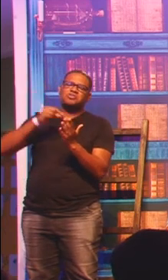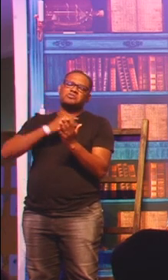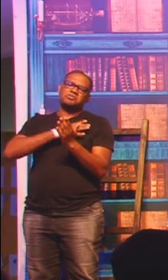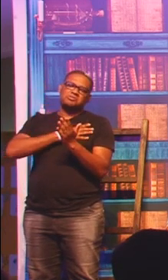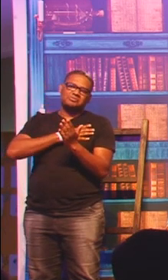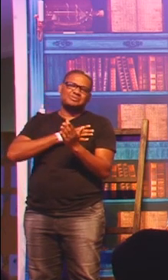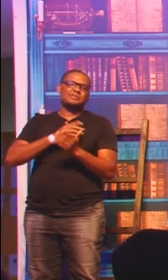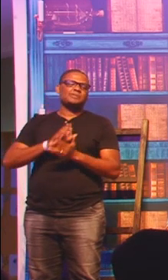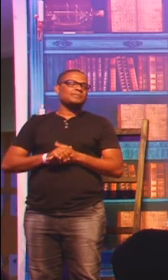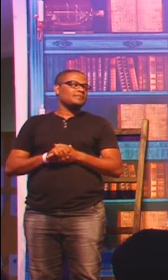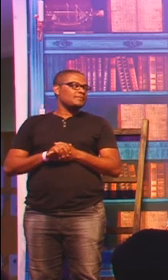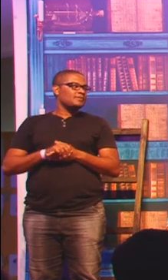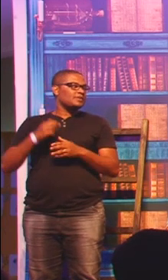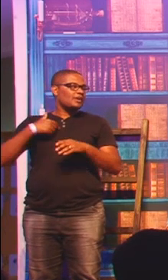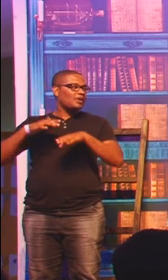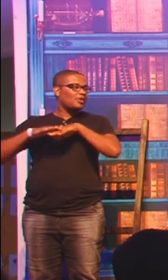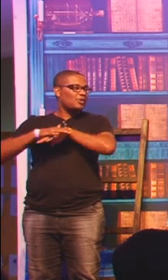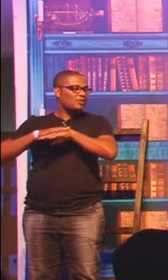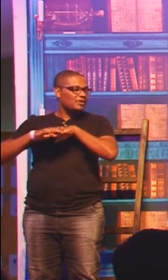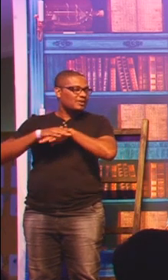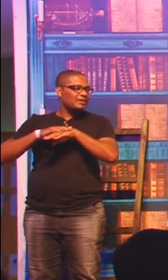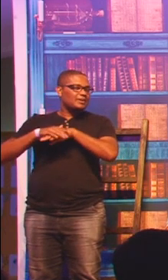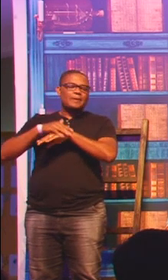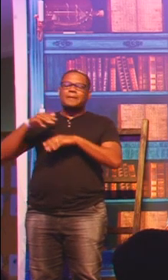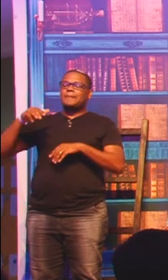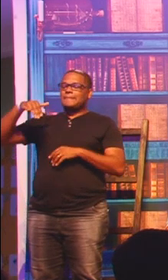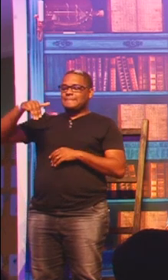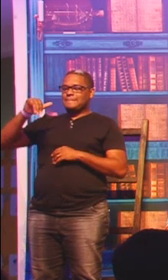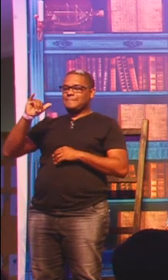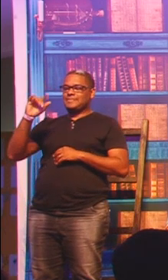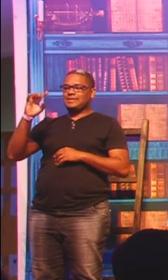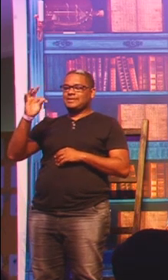estava conversando com o Mirdá, ele